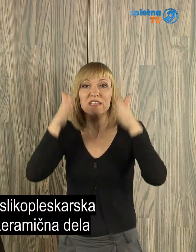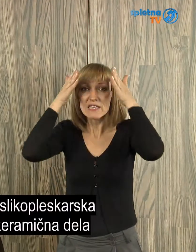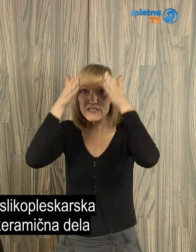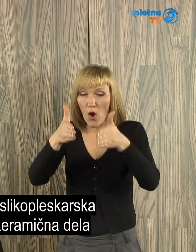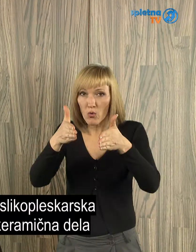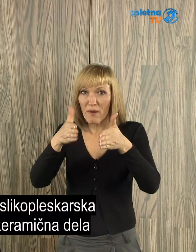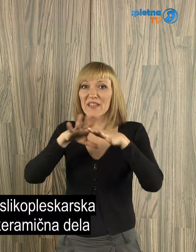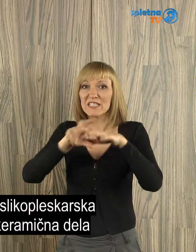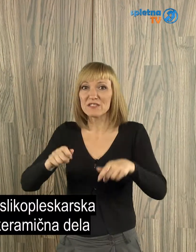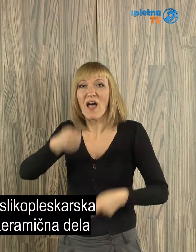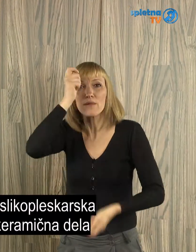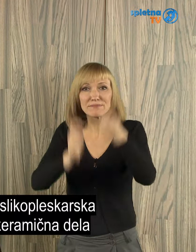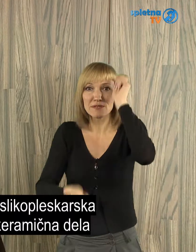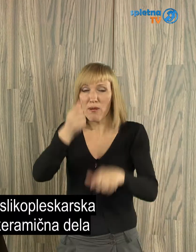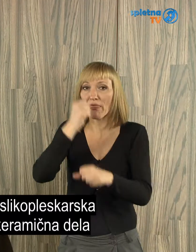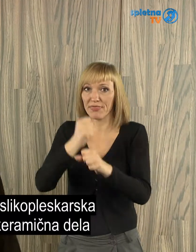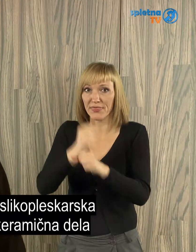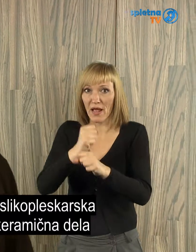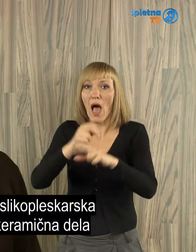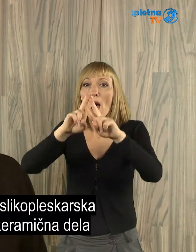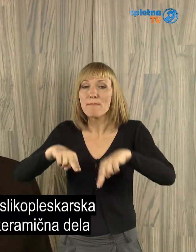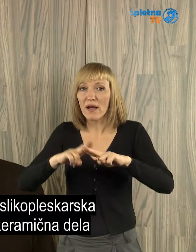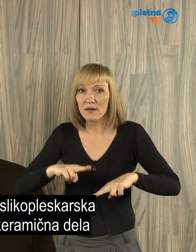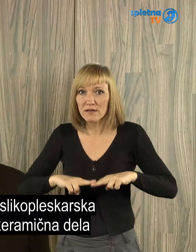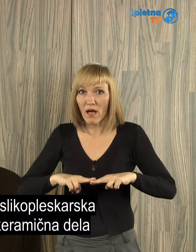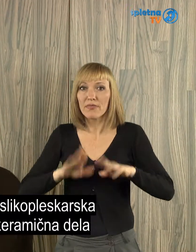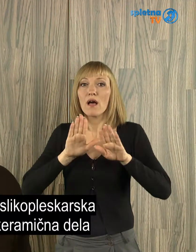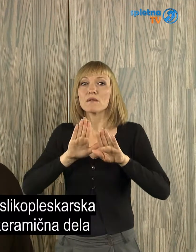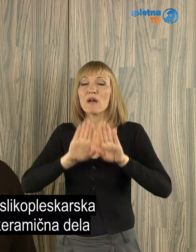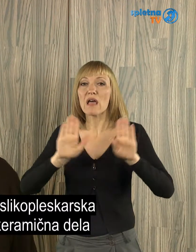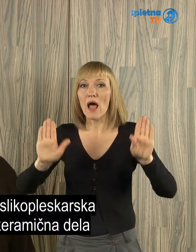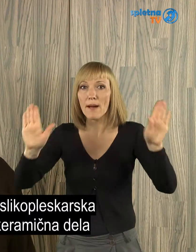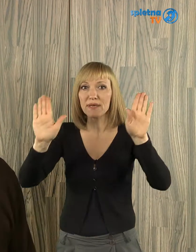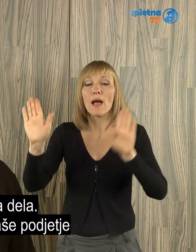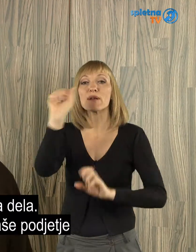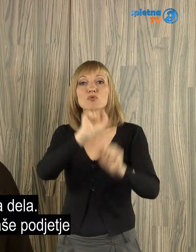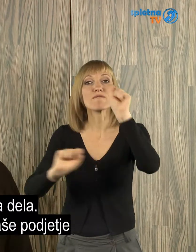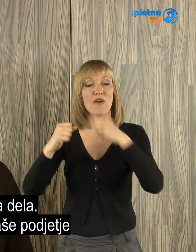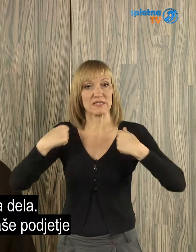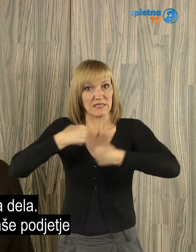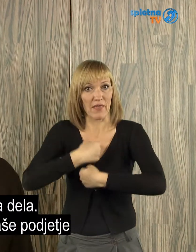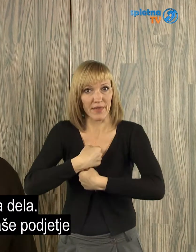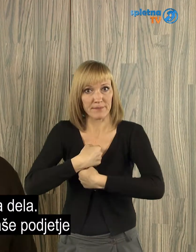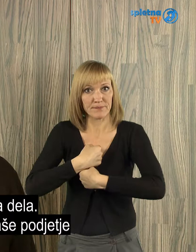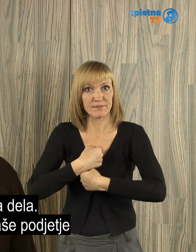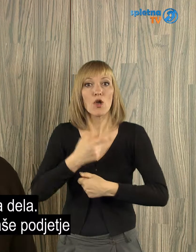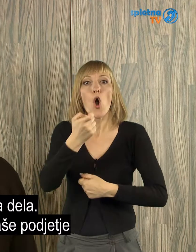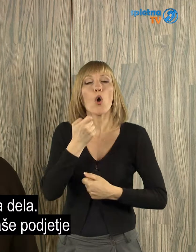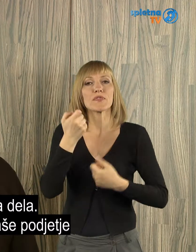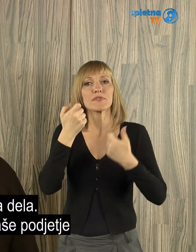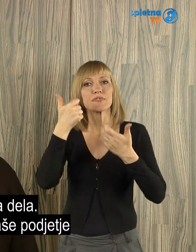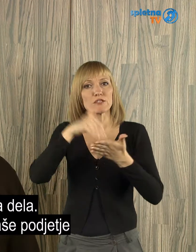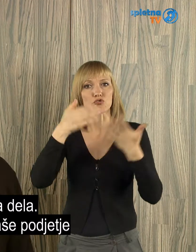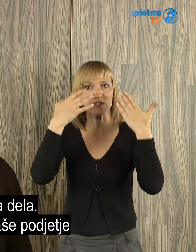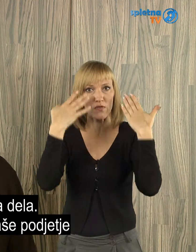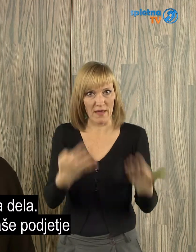Podjetje Zaupanje izvaja slikopleskarska dela, parketarska dela, keramična dela in pa fasaderska dela. Od